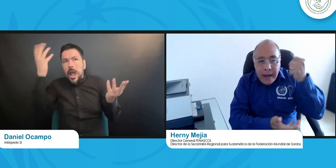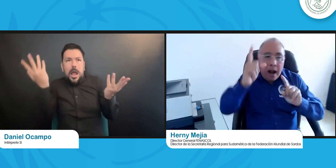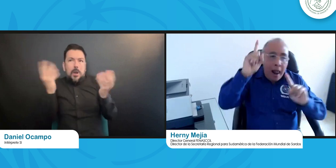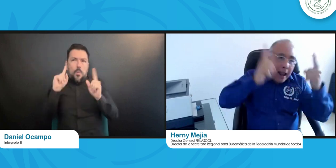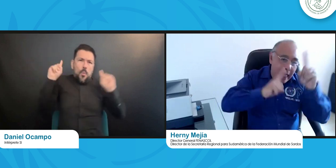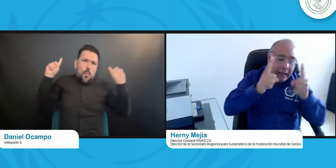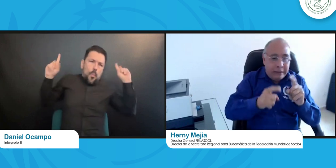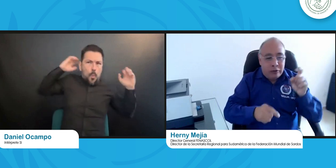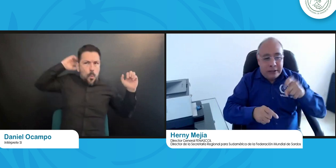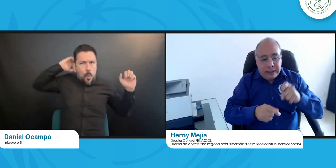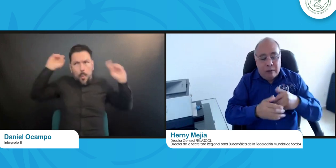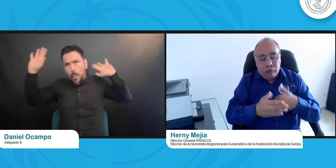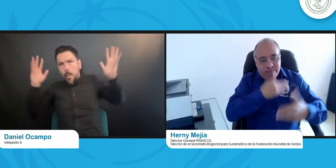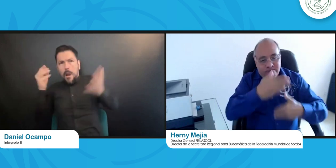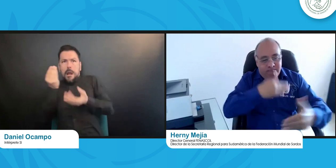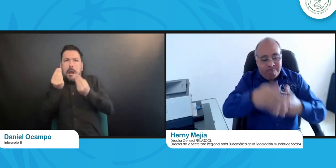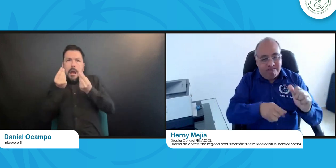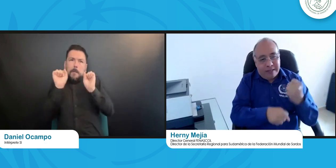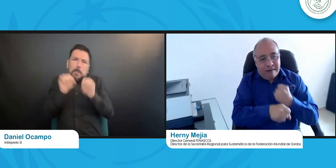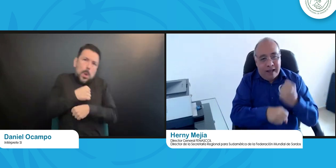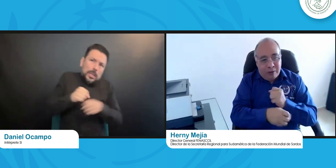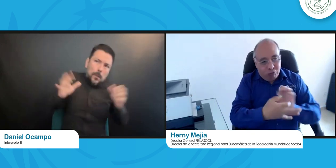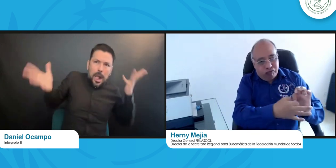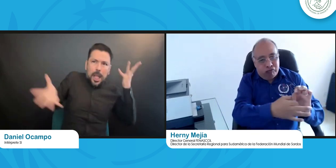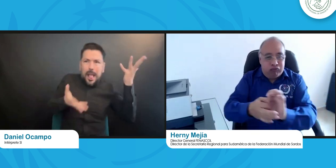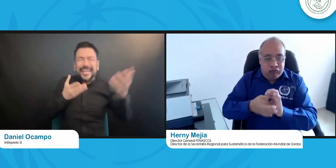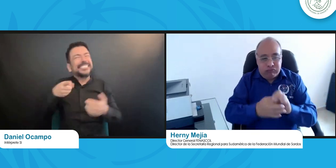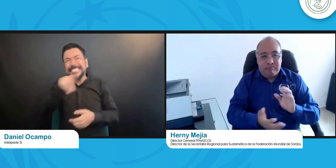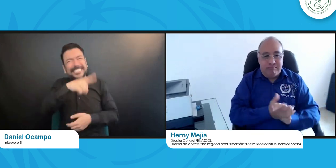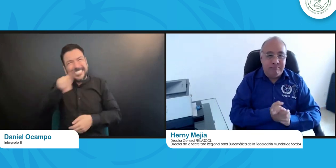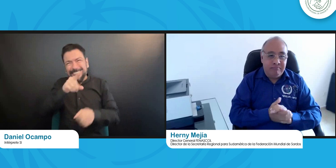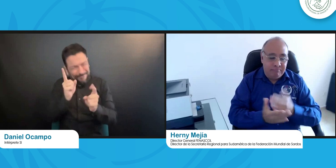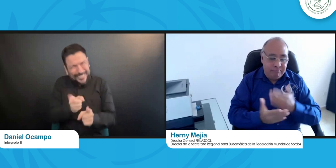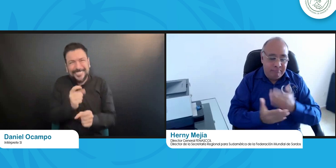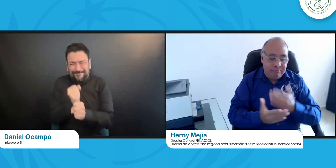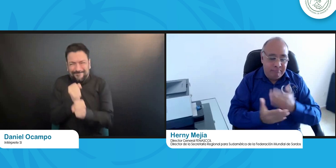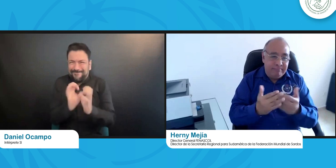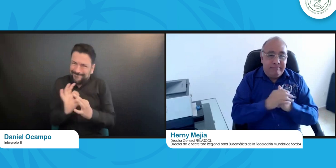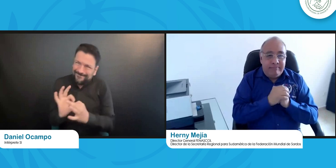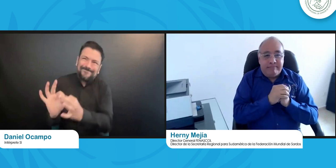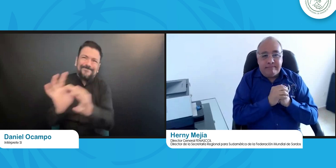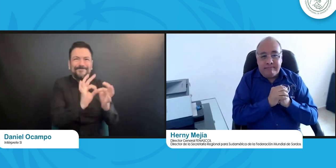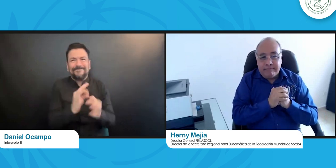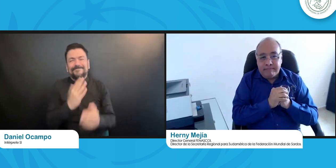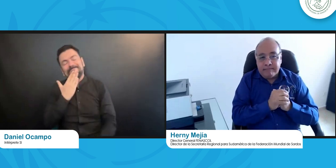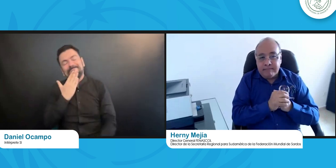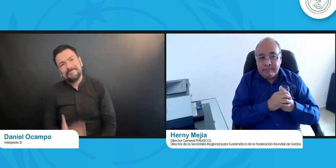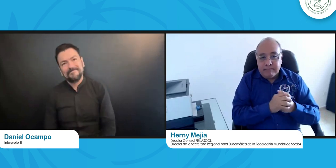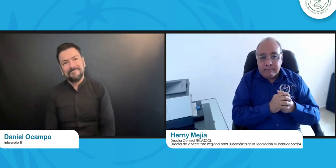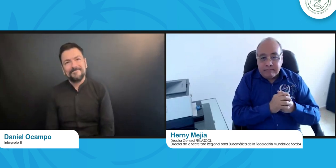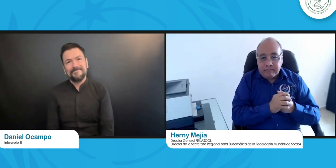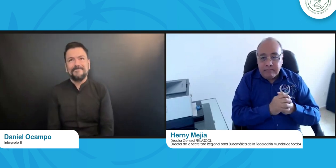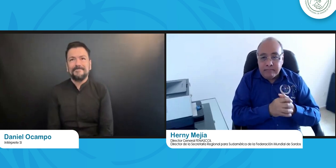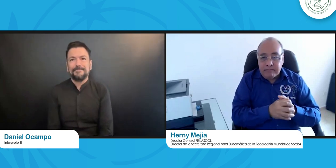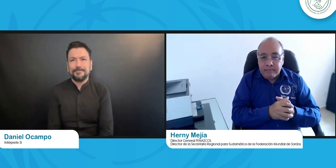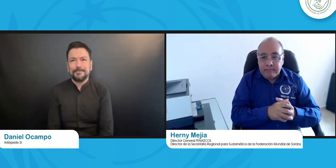gobiernos a veces se escudan en que no hay presupuesto, pero creo que esto es un aliciente para seguir trabajando en conjunto.